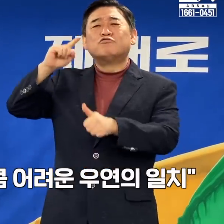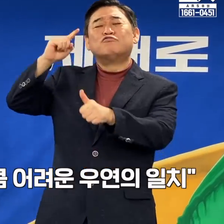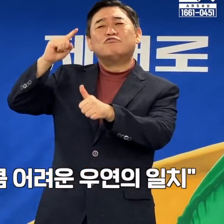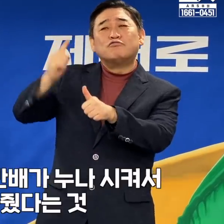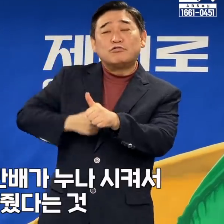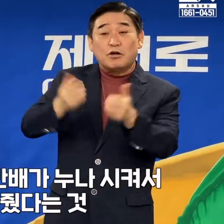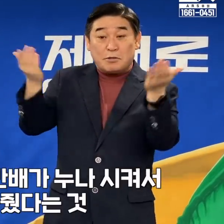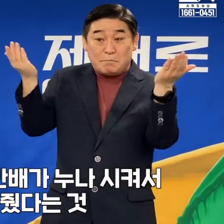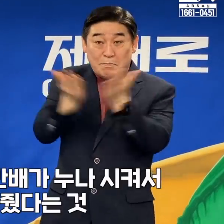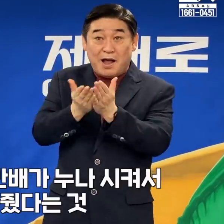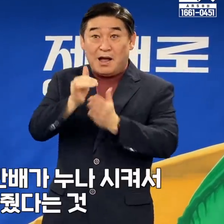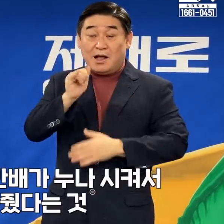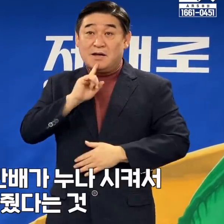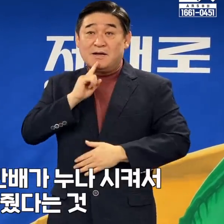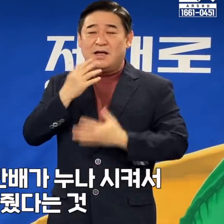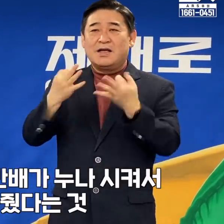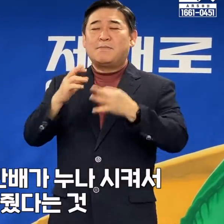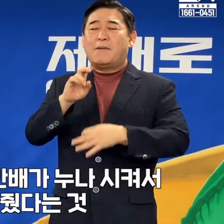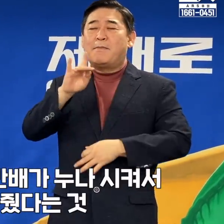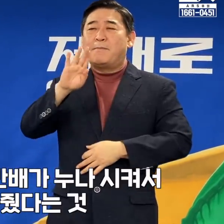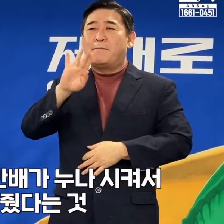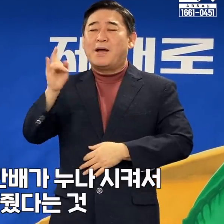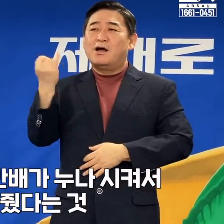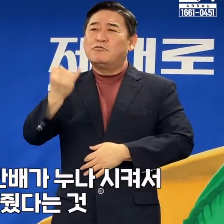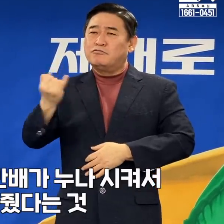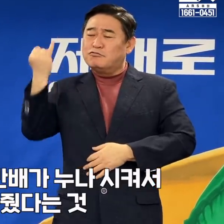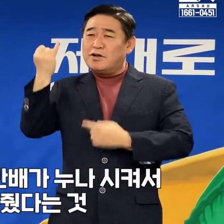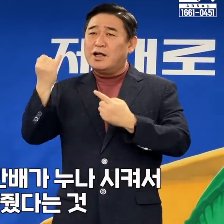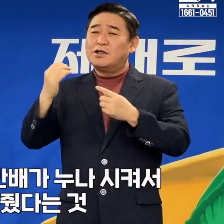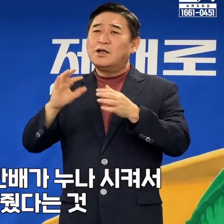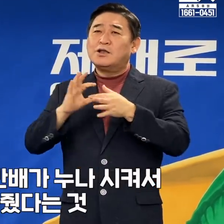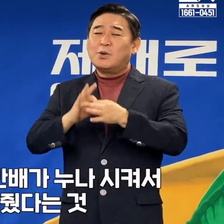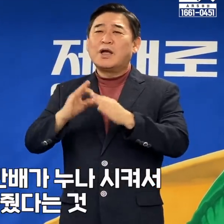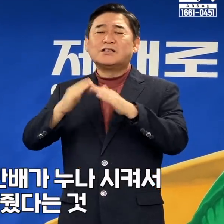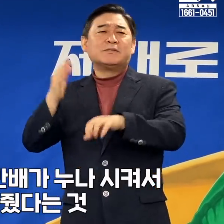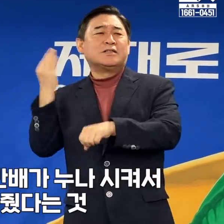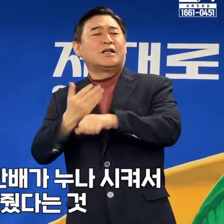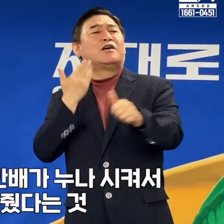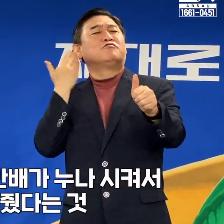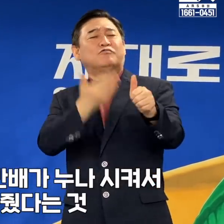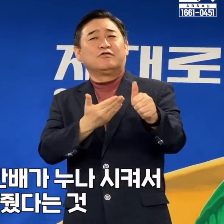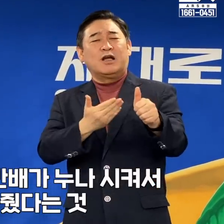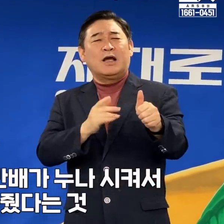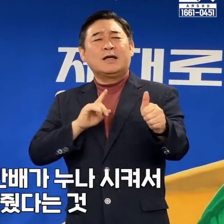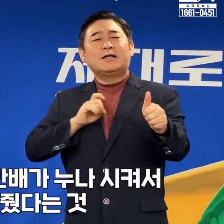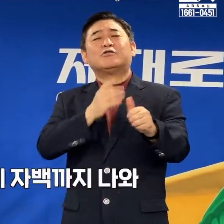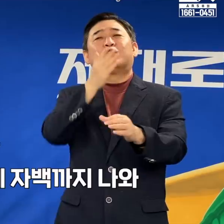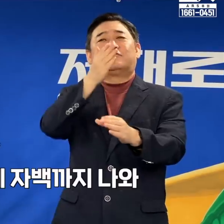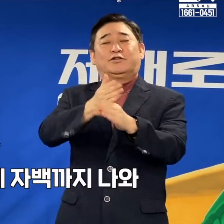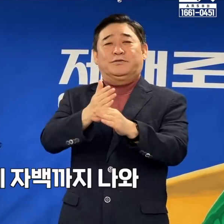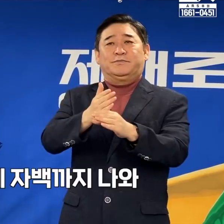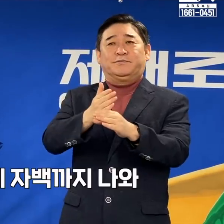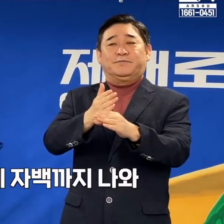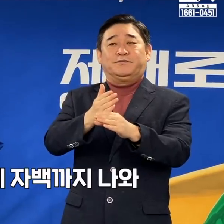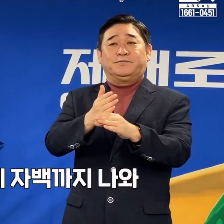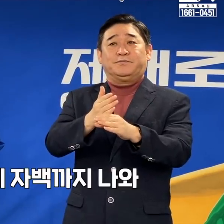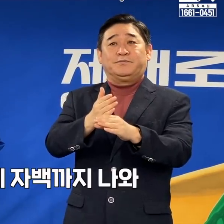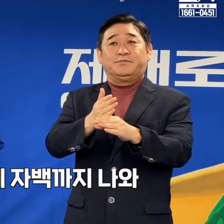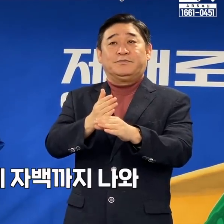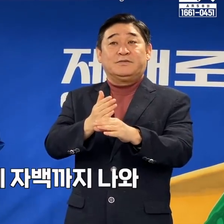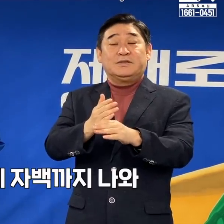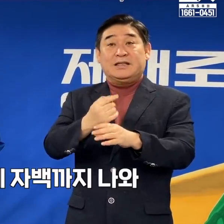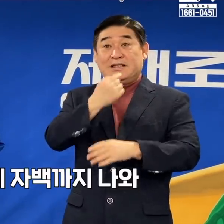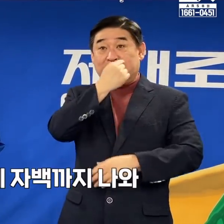것입니다. 김만배가 누나를 통해 연희동 그 집을 사줬다는 것이 의혹의 핵심입니다.